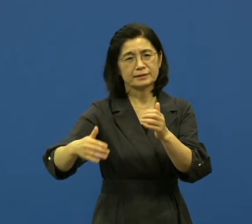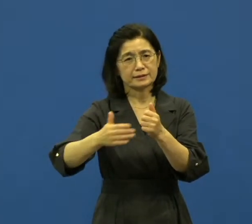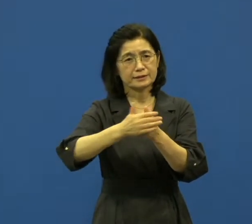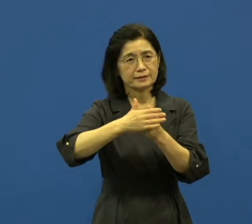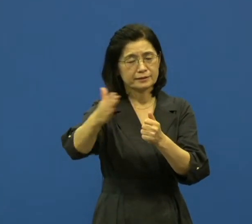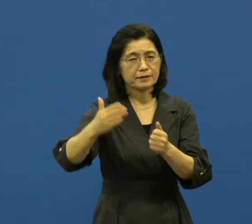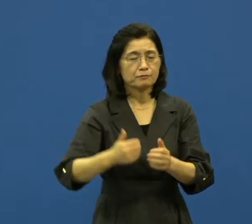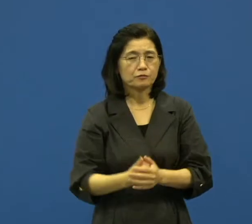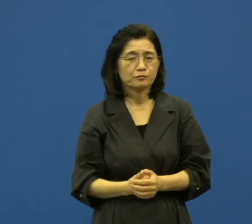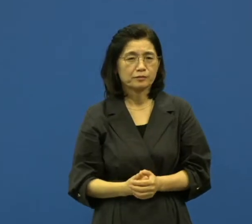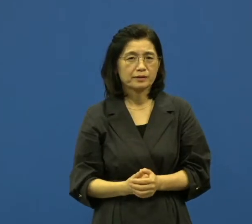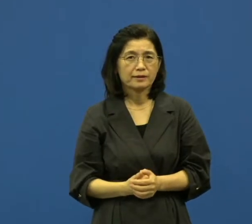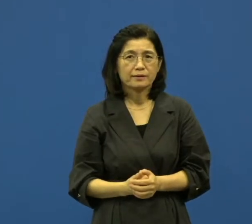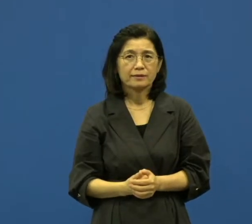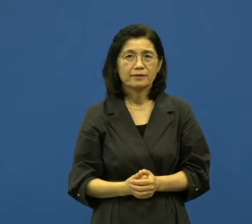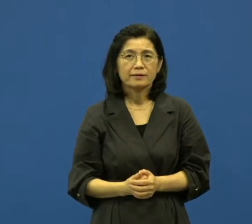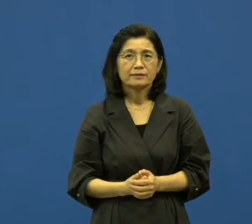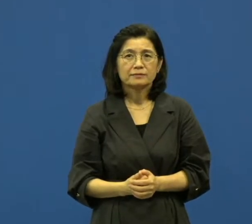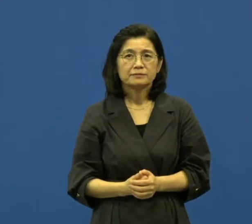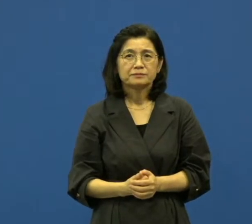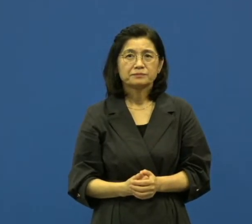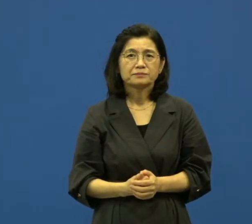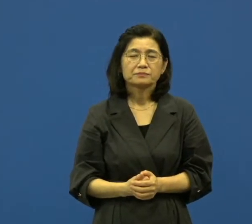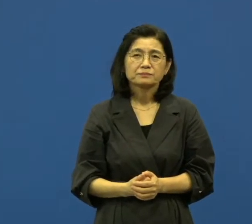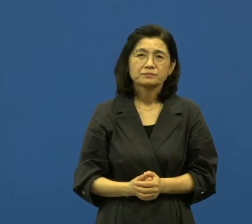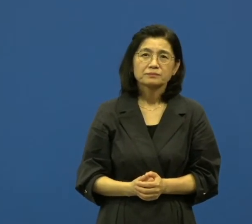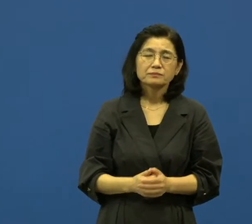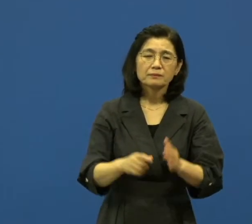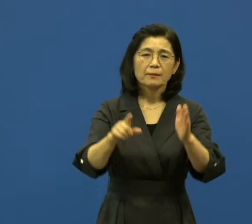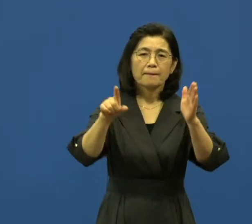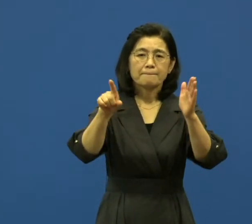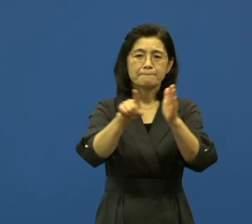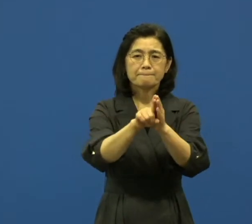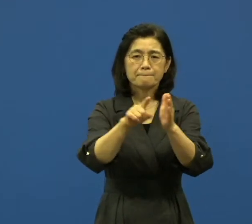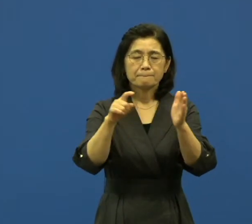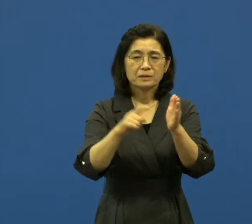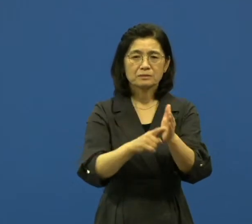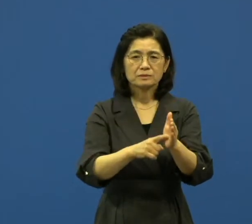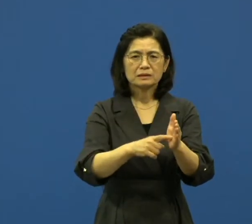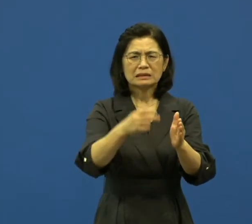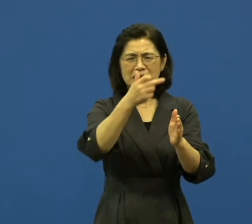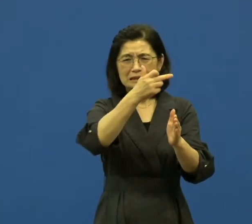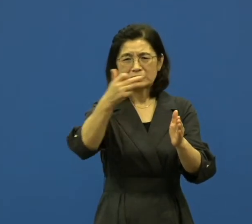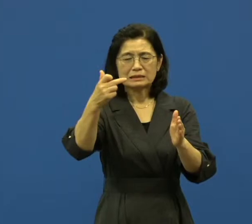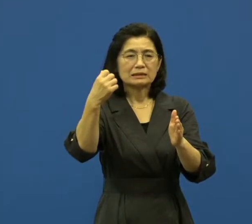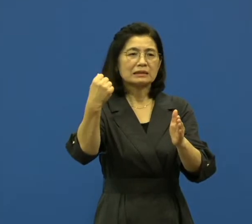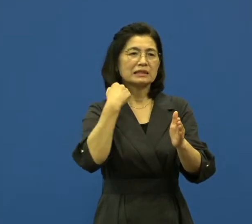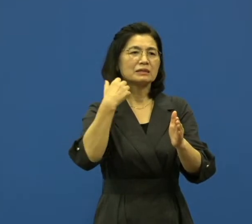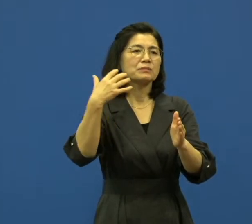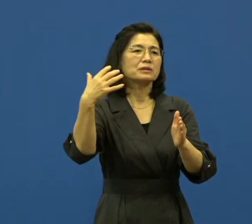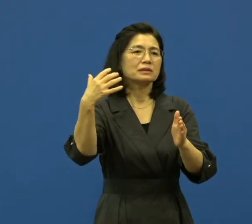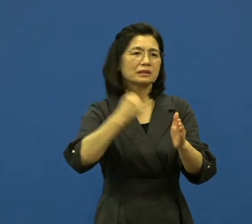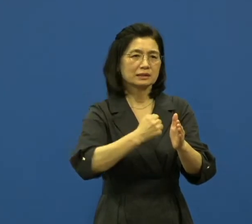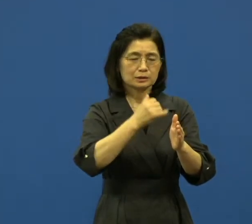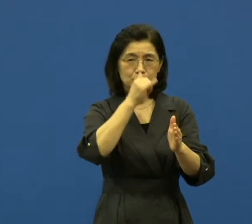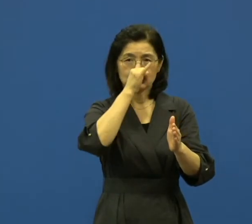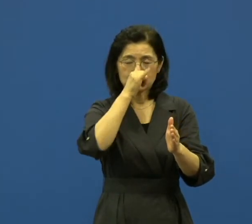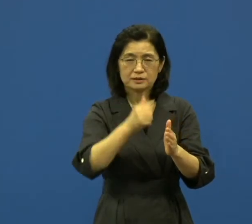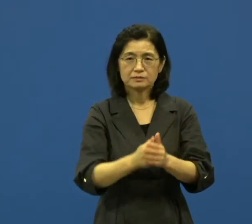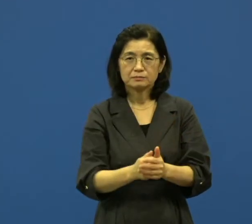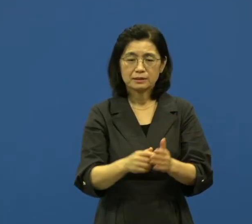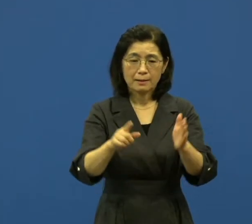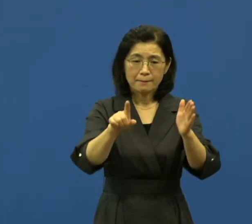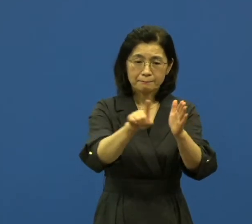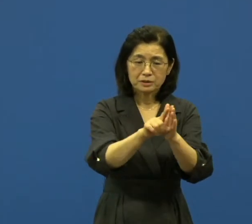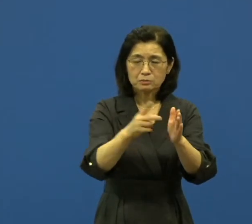믿음을 과소평가하지 않게 되기를 바랍니다. 믿음은 엄청난 것입니다. 믿음은 하나님과 결합되는